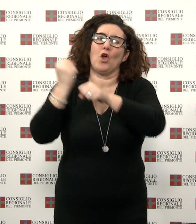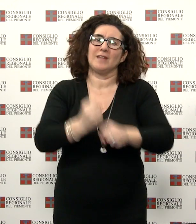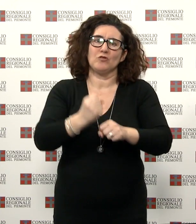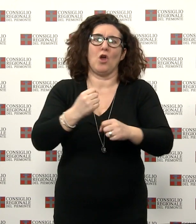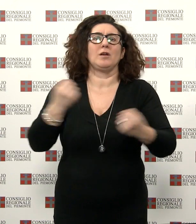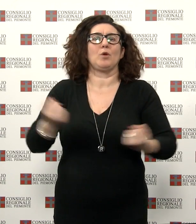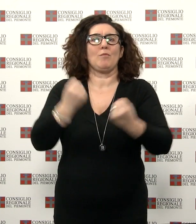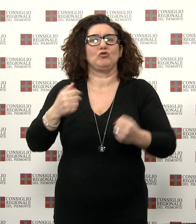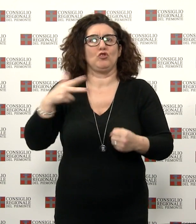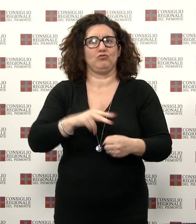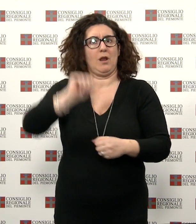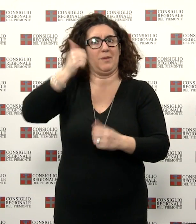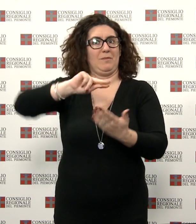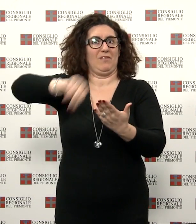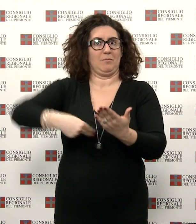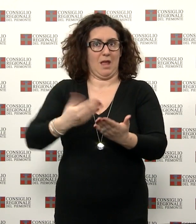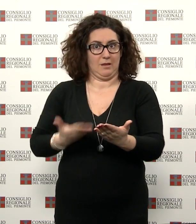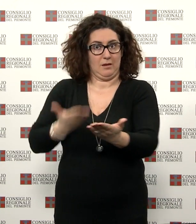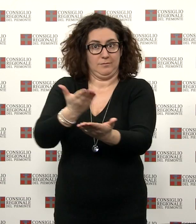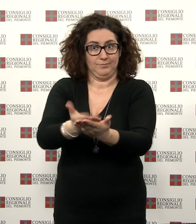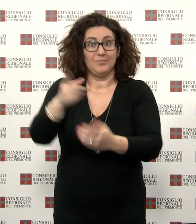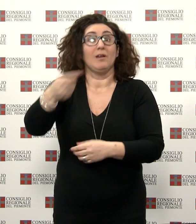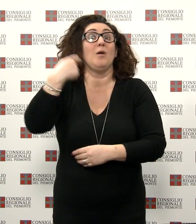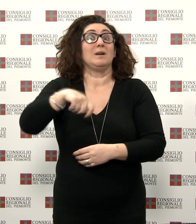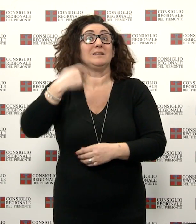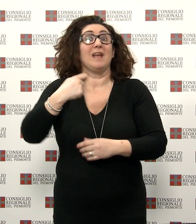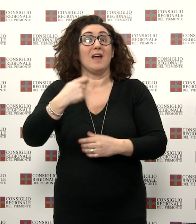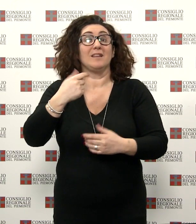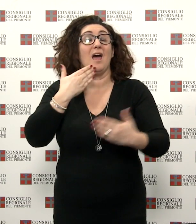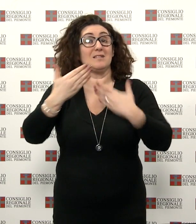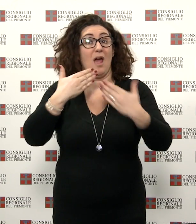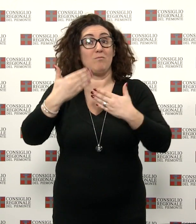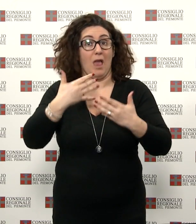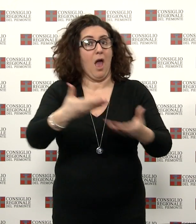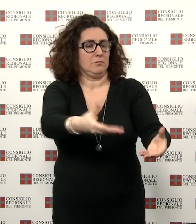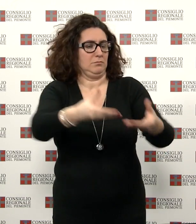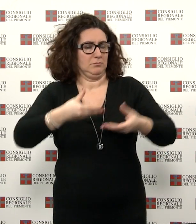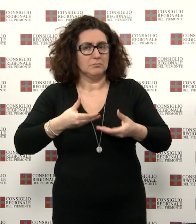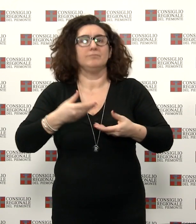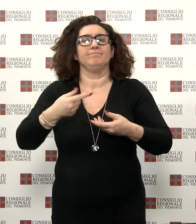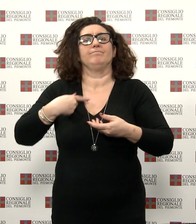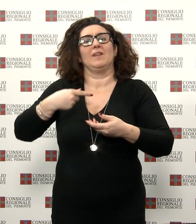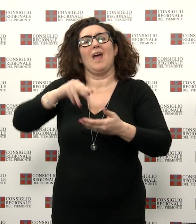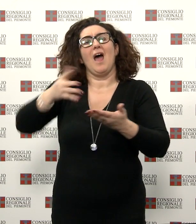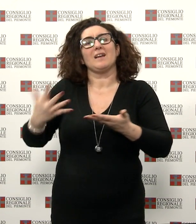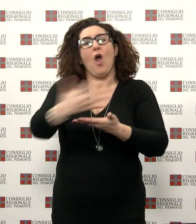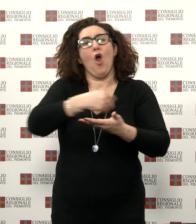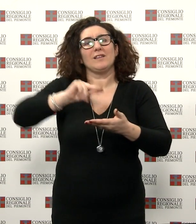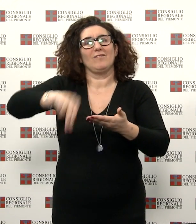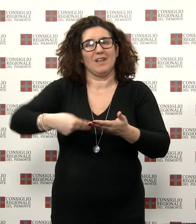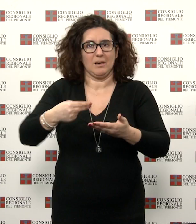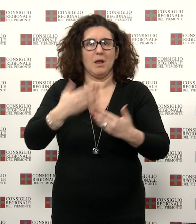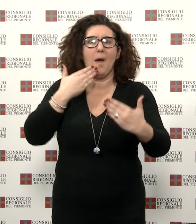firmataria il presidente dell'assemblea ha trasmesso la raccolta firme ai parlamentari piemontesi perché venga assunta una posizione